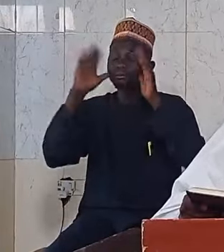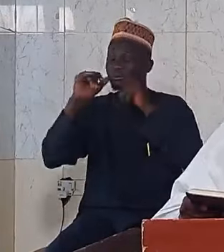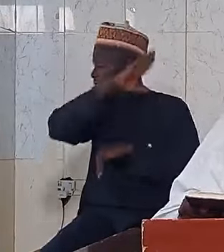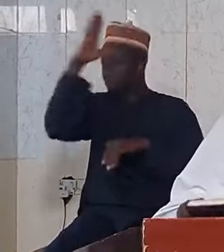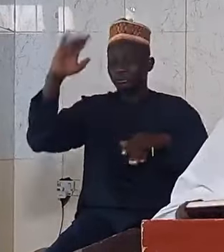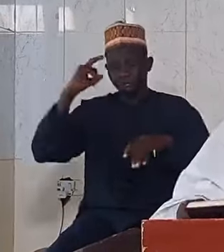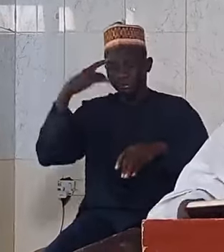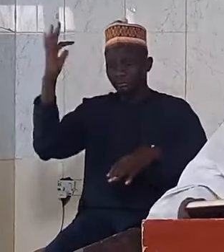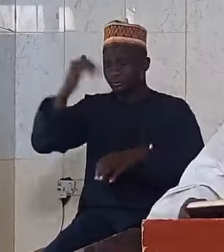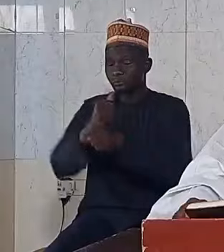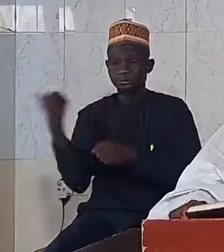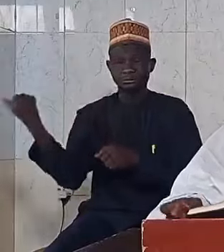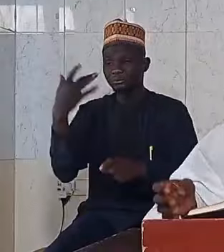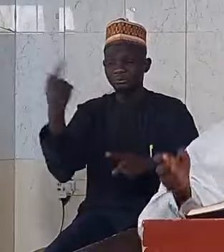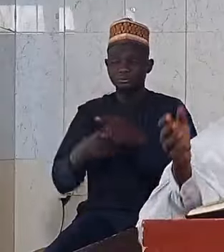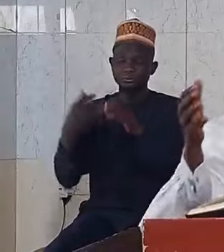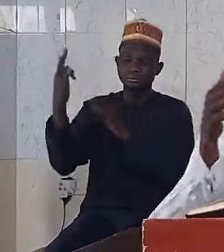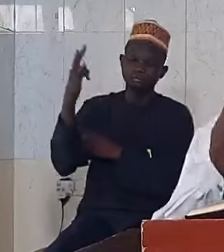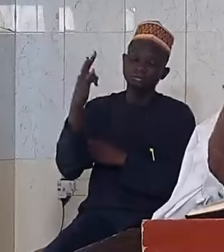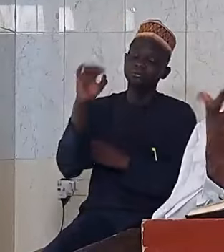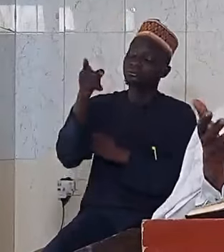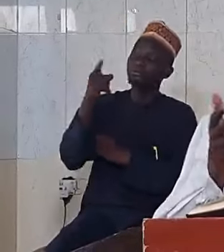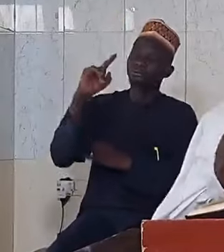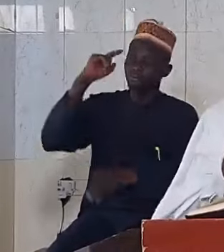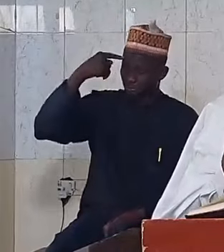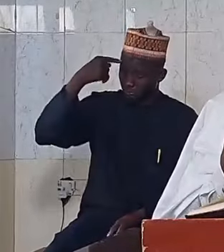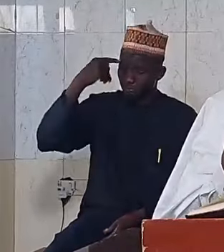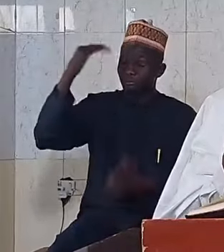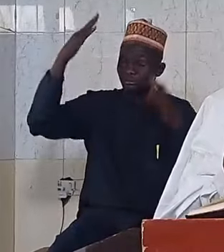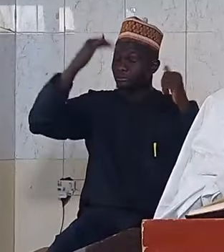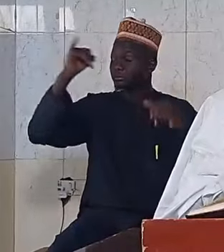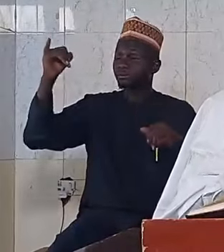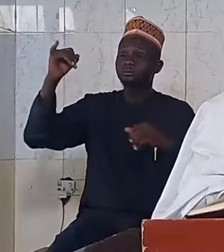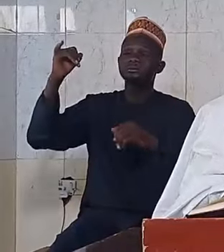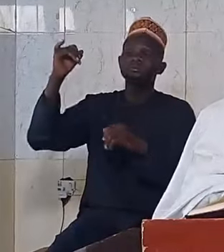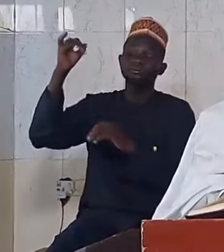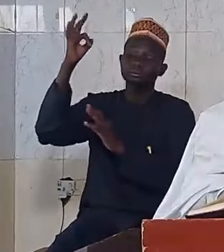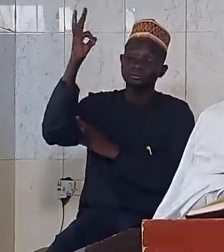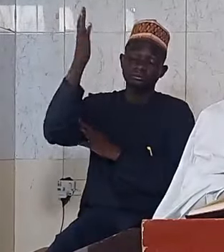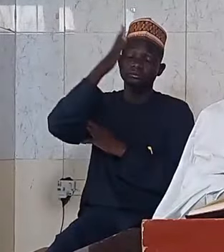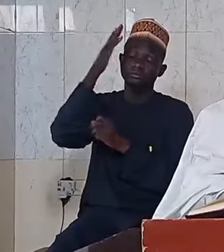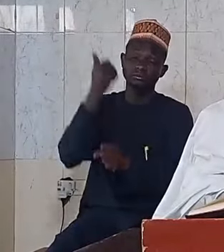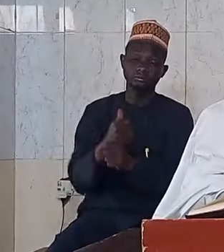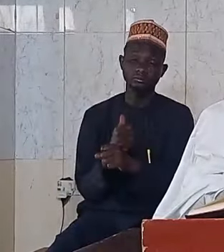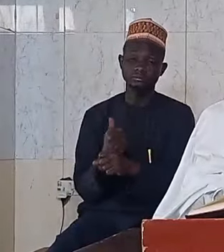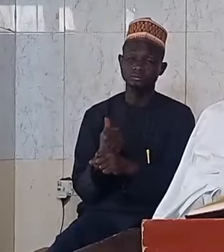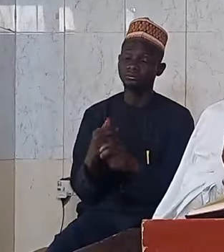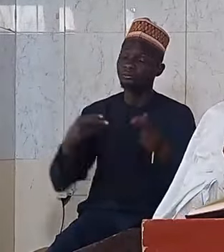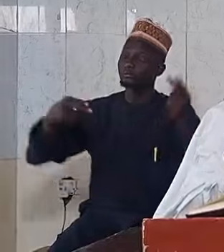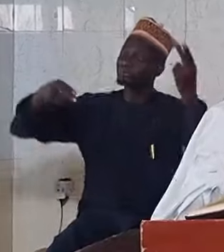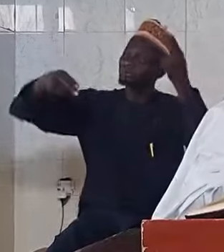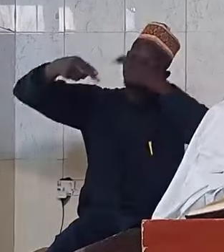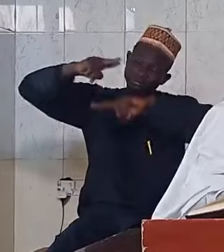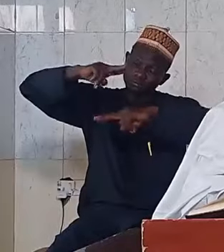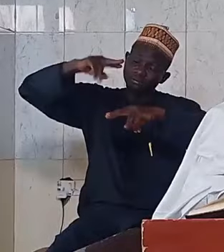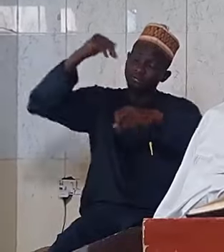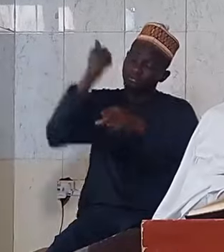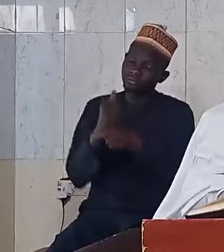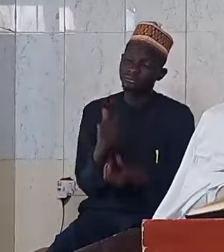fatar samun sa kuna san kuna sa ran a wurin Ubangiji za ku samu me